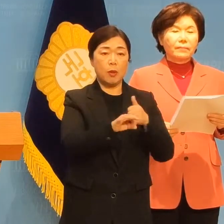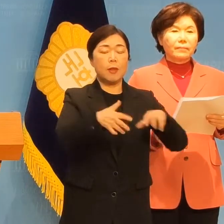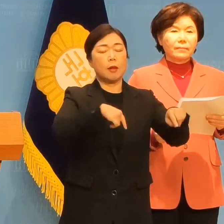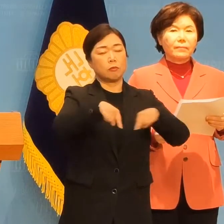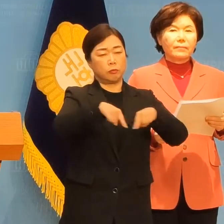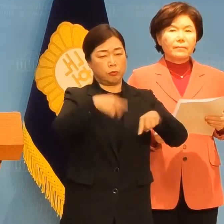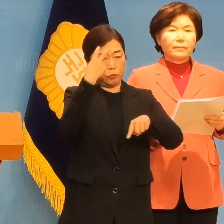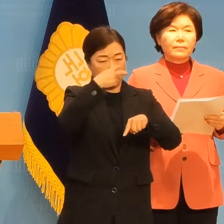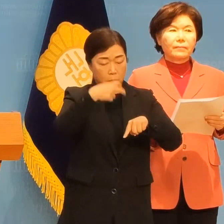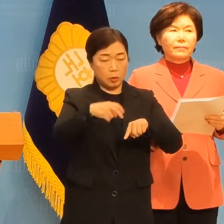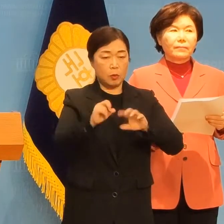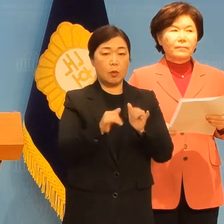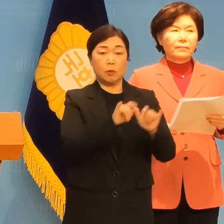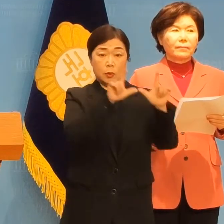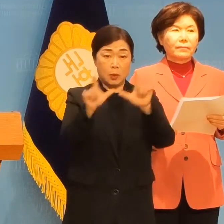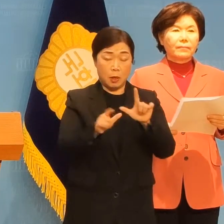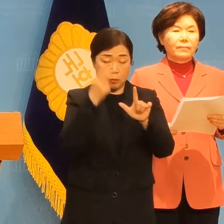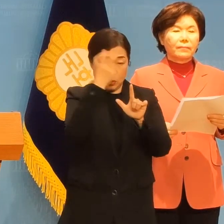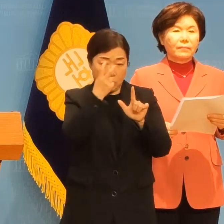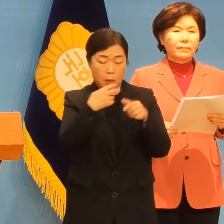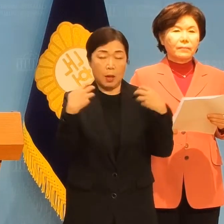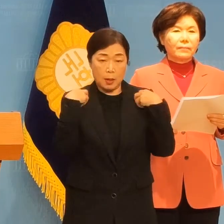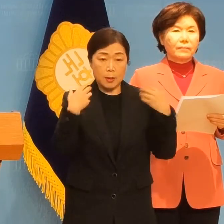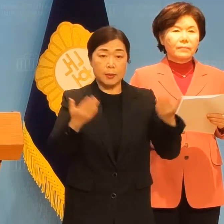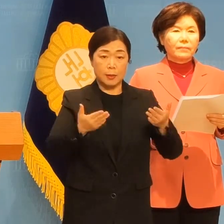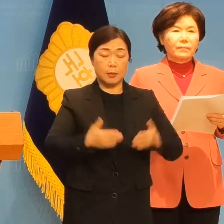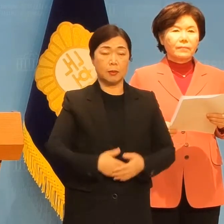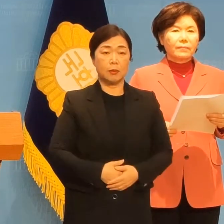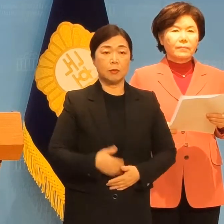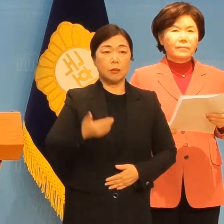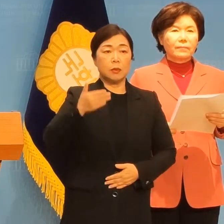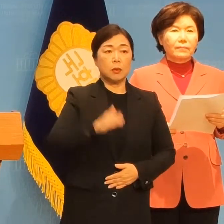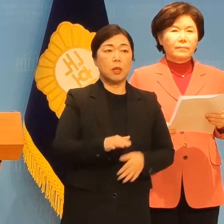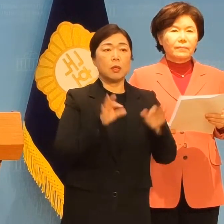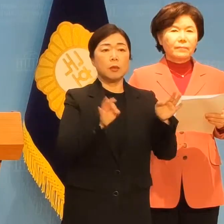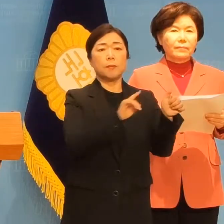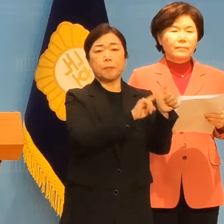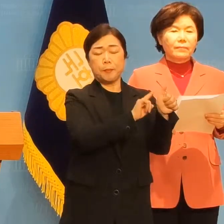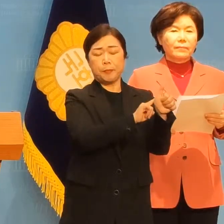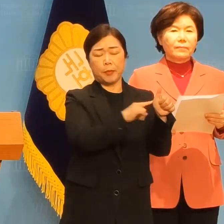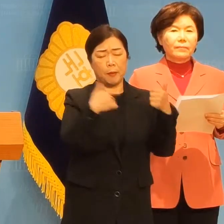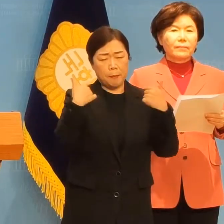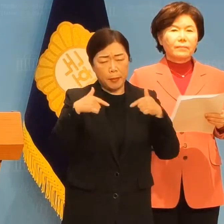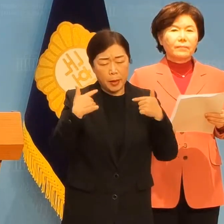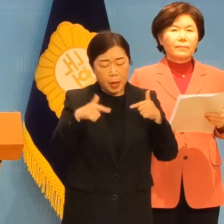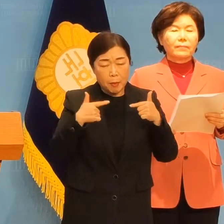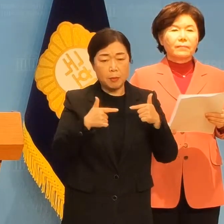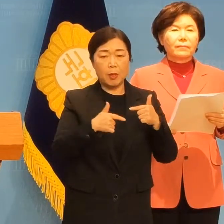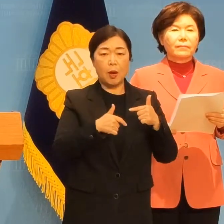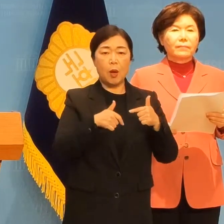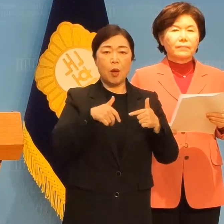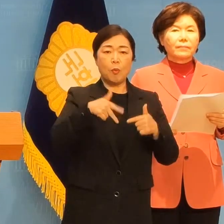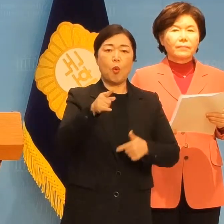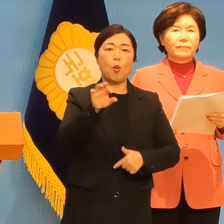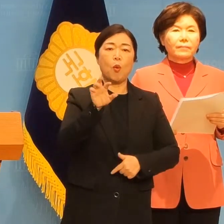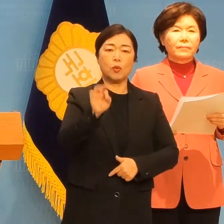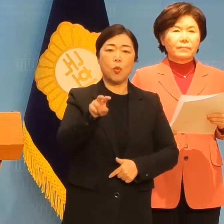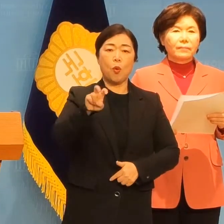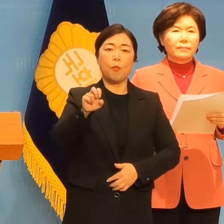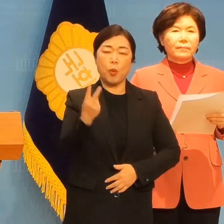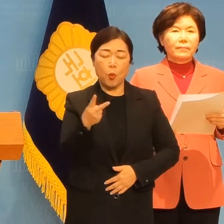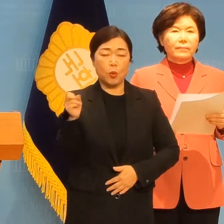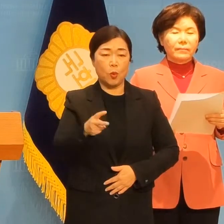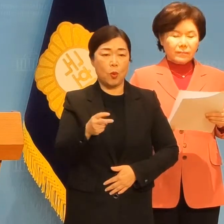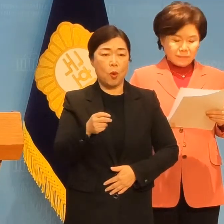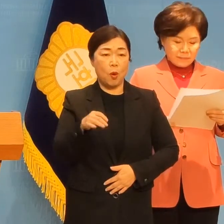민생을 살피며 돌보아야 하는 겁니다. 그러나 김 총리는 매일같이 종묘 앞 세운 4구역부터 한강버스,